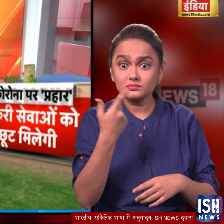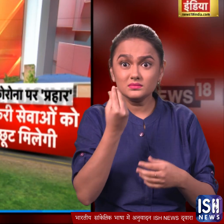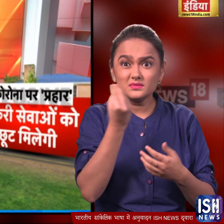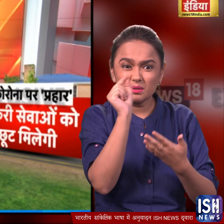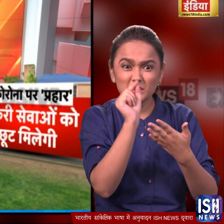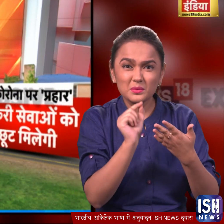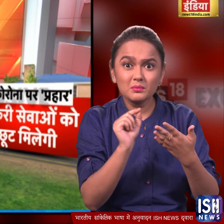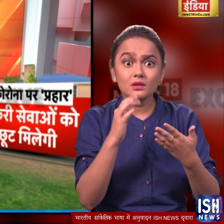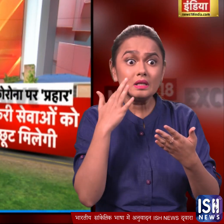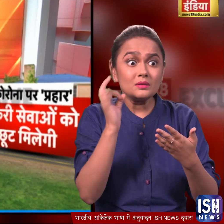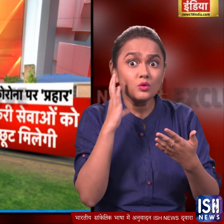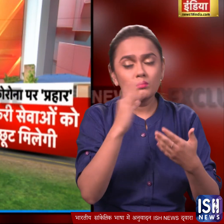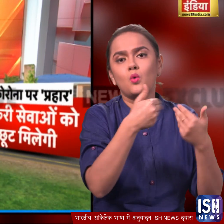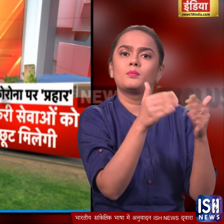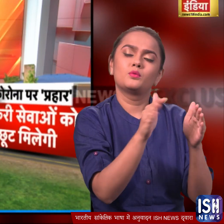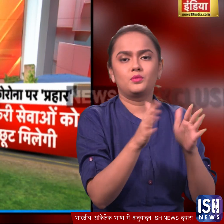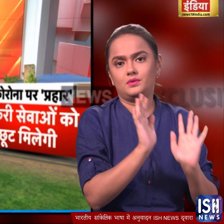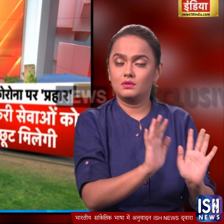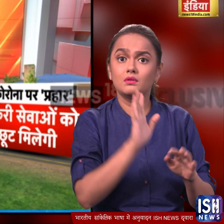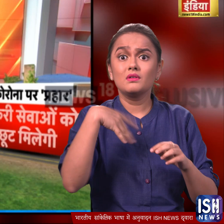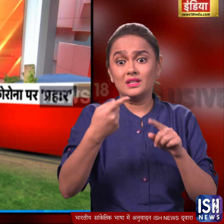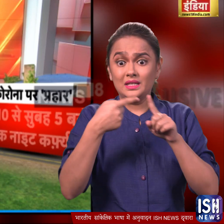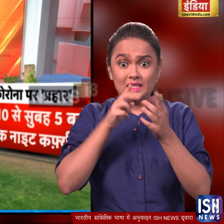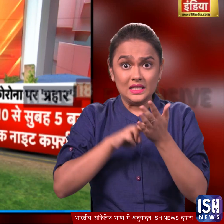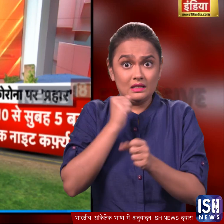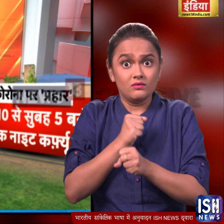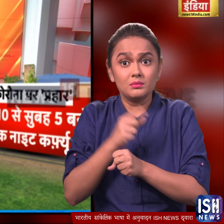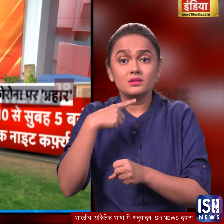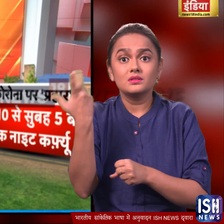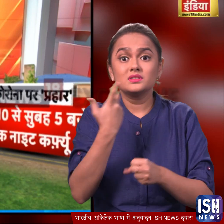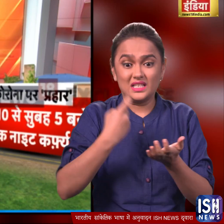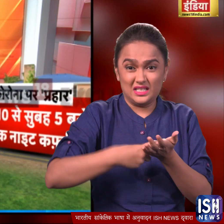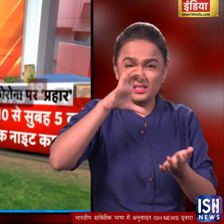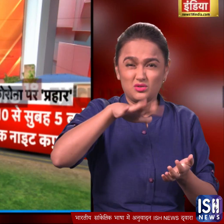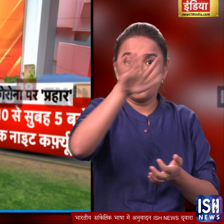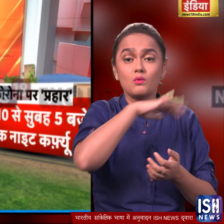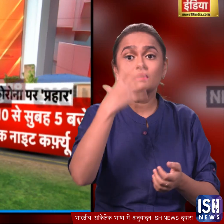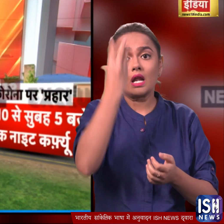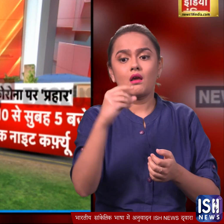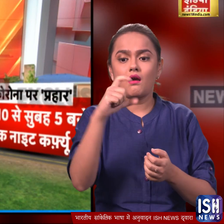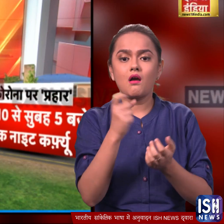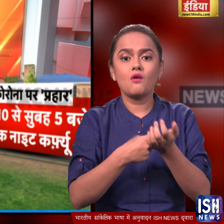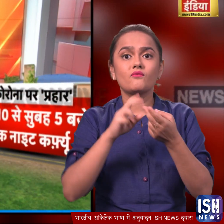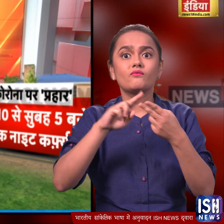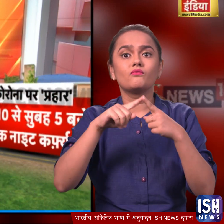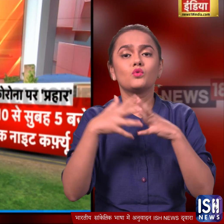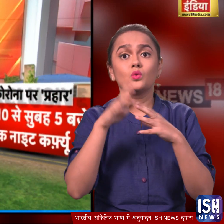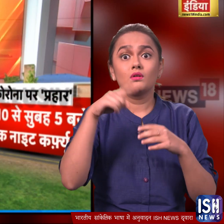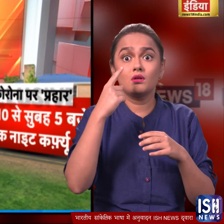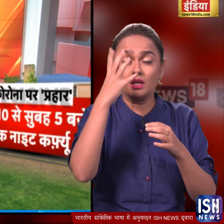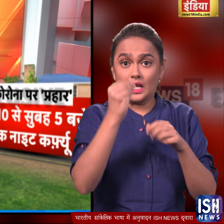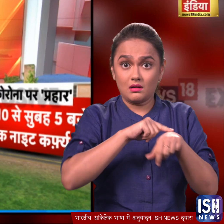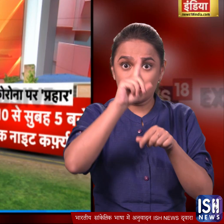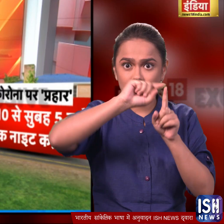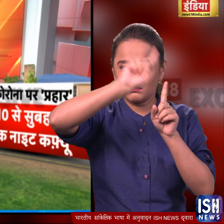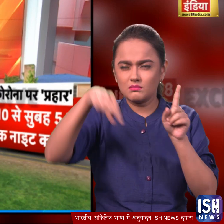जरूरी सेवाओं को लॉकडाउन से बाहर रखा जाएगा। इसके अलावा तमिलनाडु सरकार ने राज्य में नाइट कर्फ्यू लगाने का फैसला भी लिया, जो रात 10 बजे